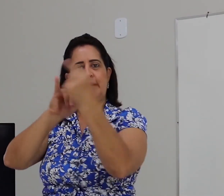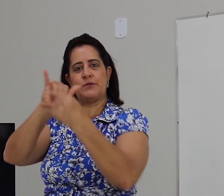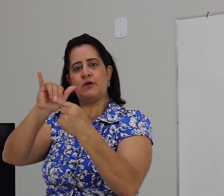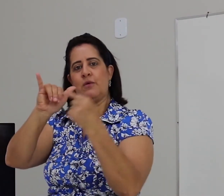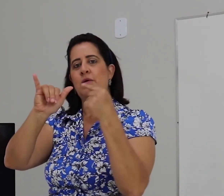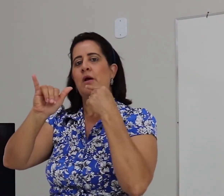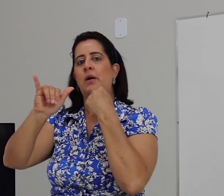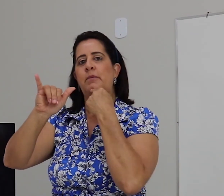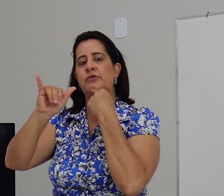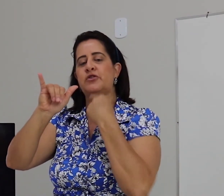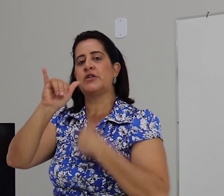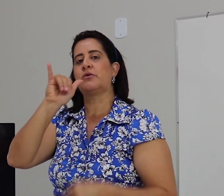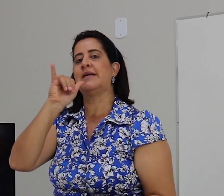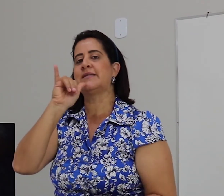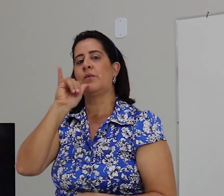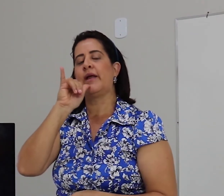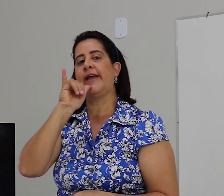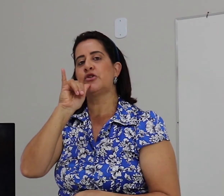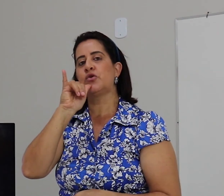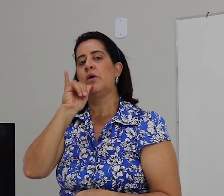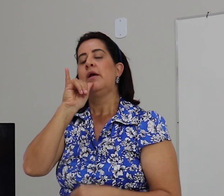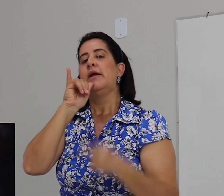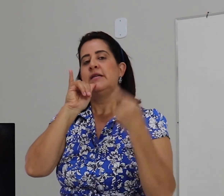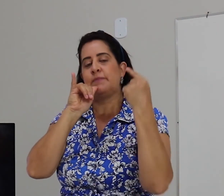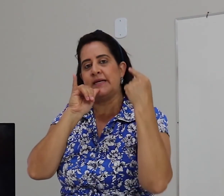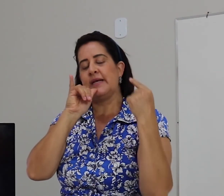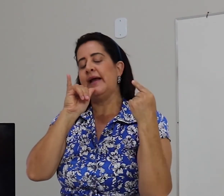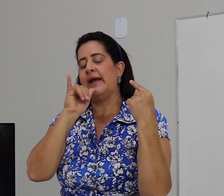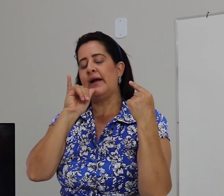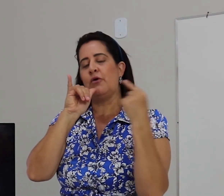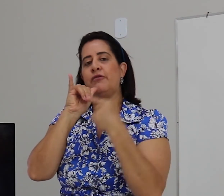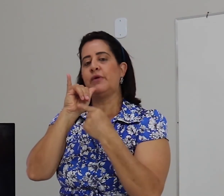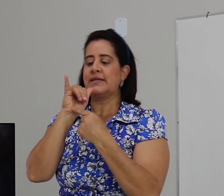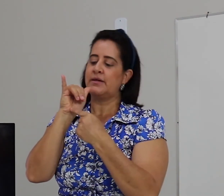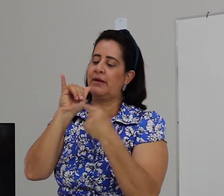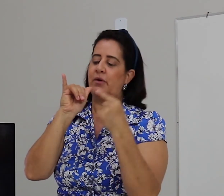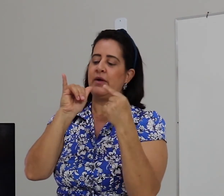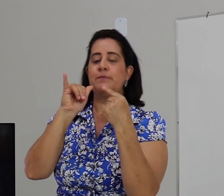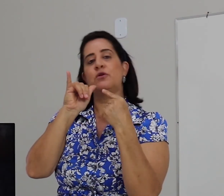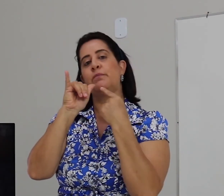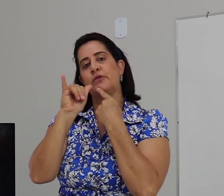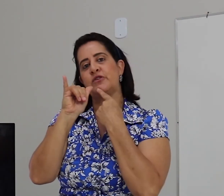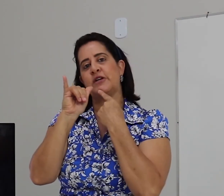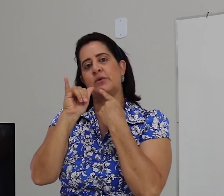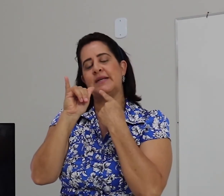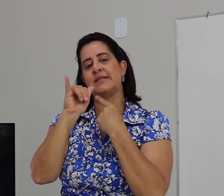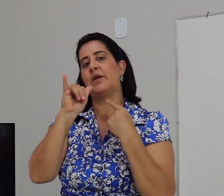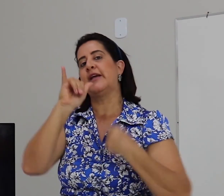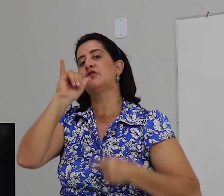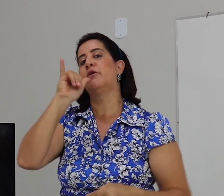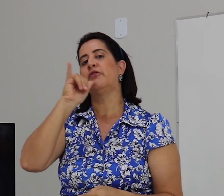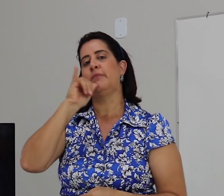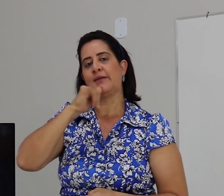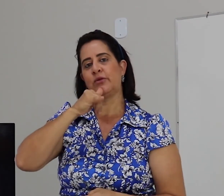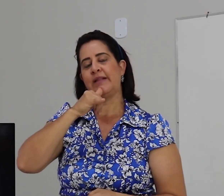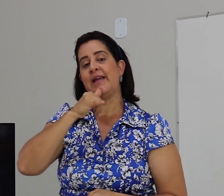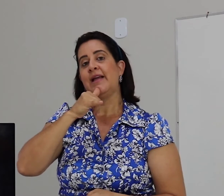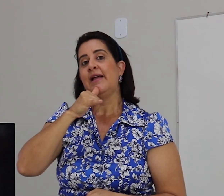Y, ponto de articulação, queixo. Configuração da mão Y, ponto de articulação, queixo, movimento tem,